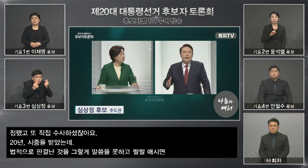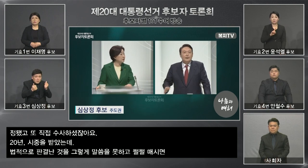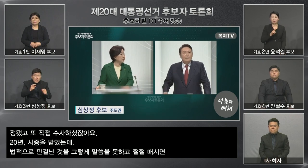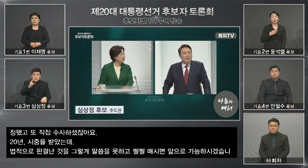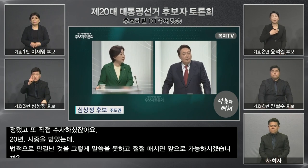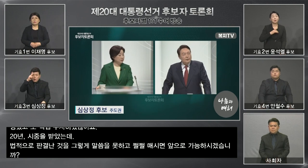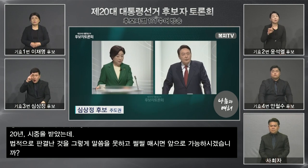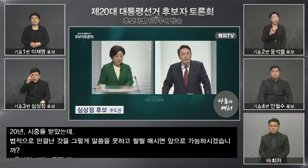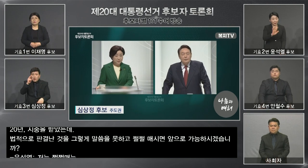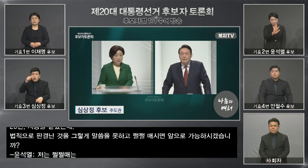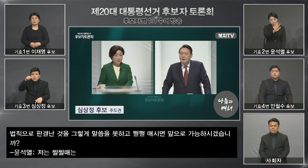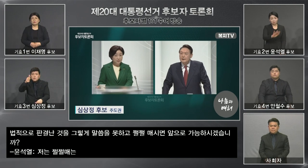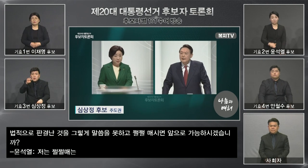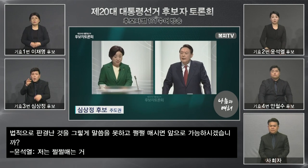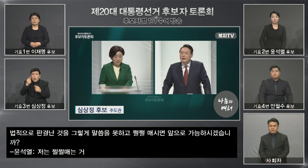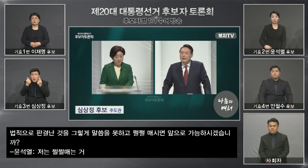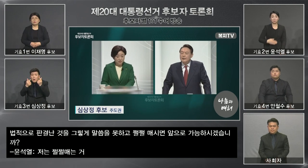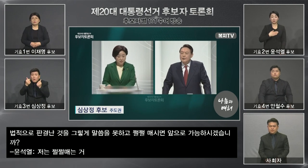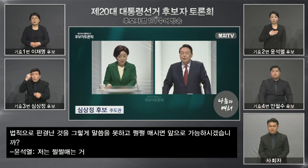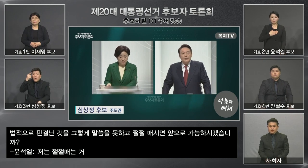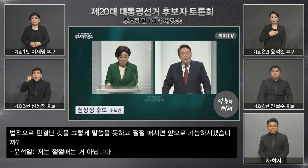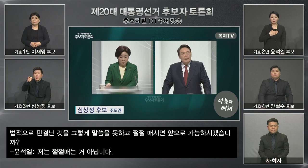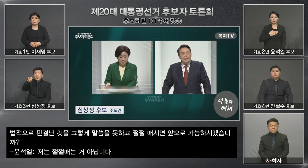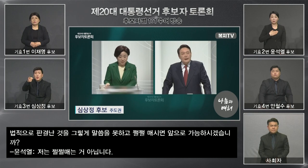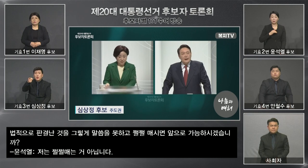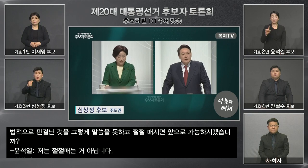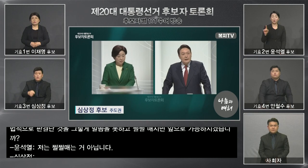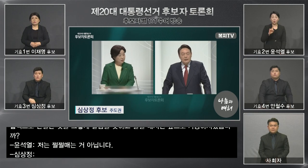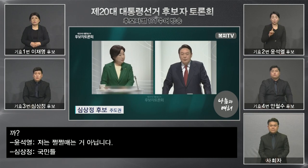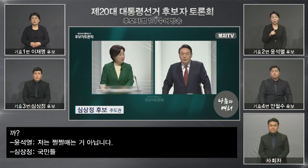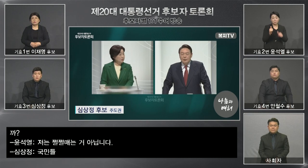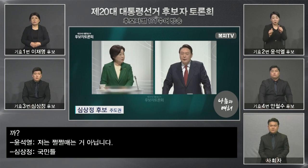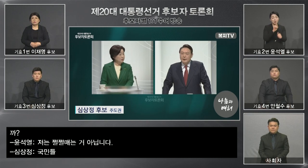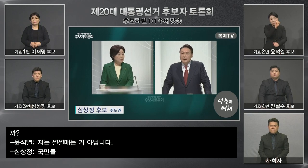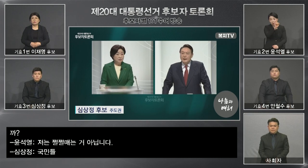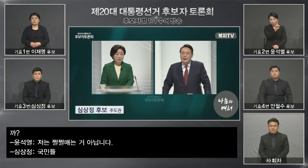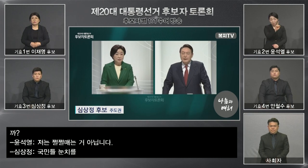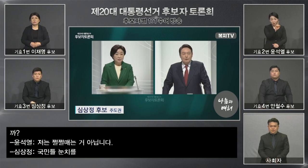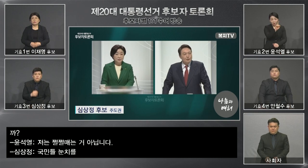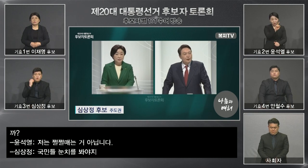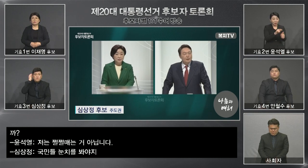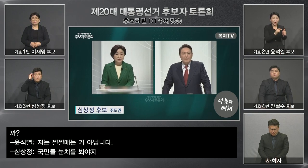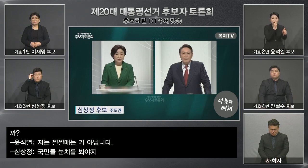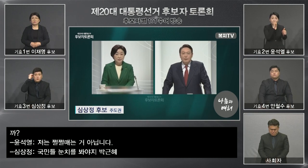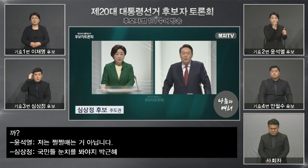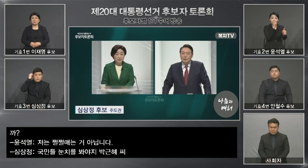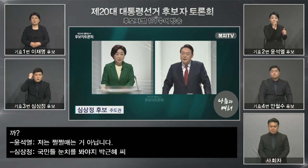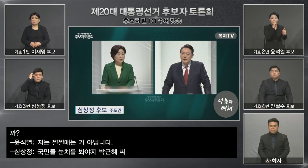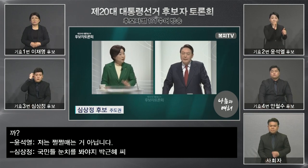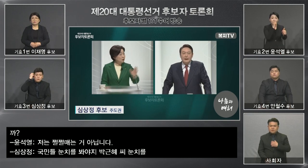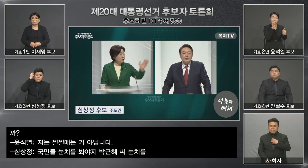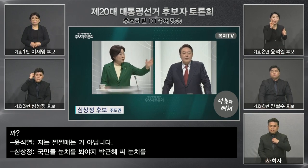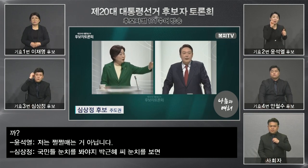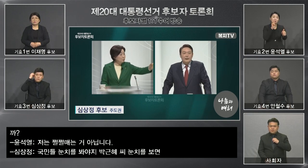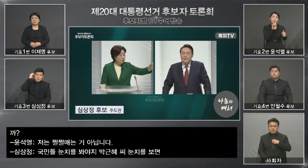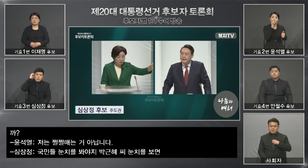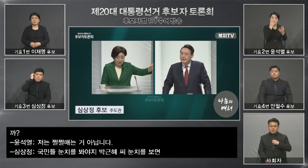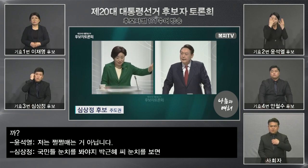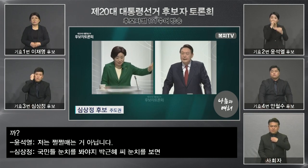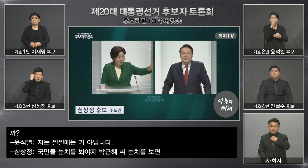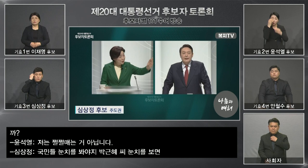기소 대상자라 하더라도 이렇게 중형을 받고 고생을 제가